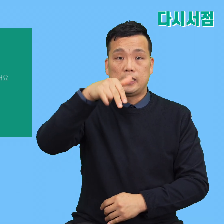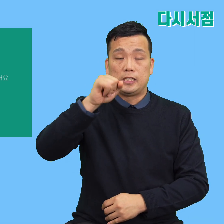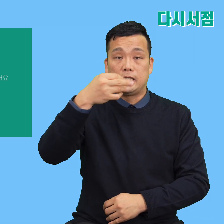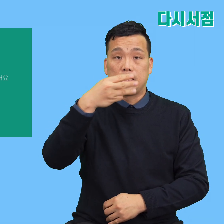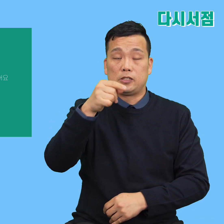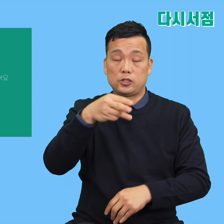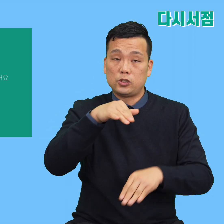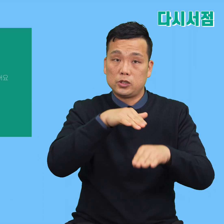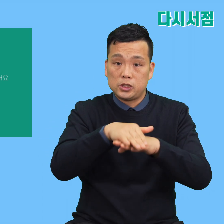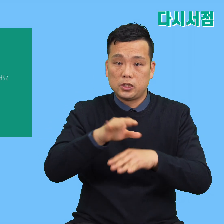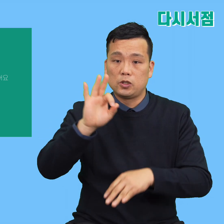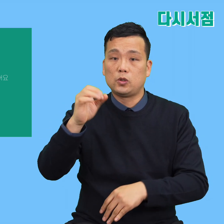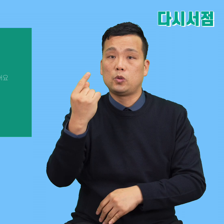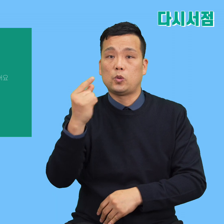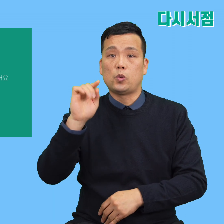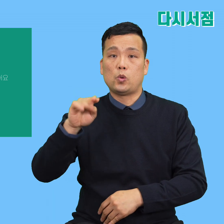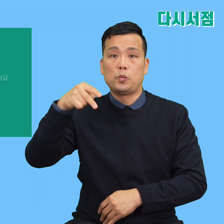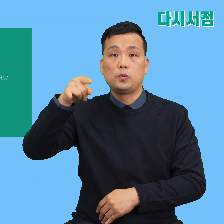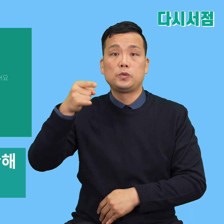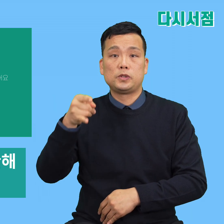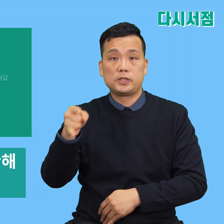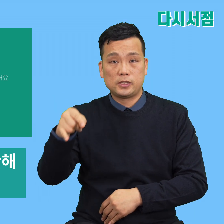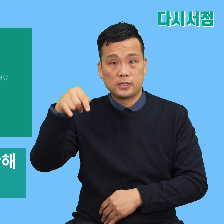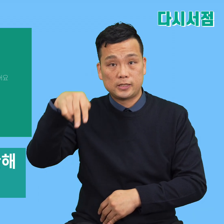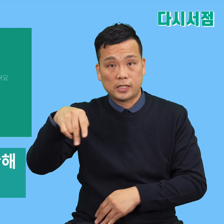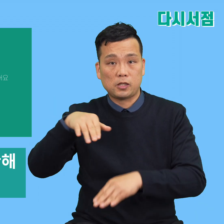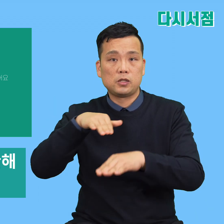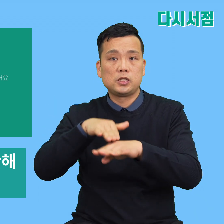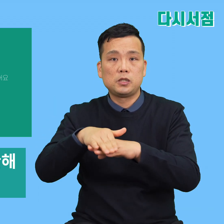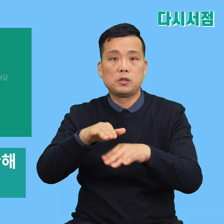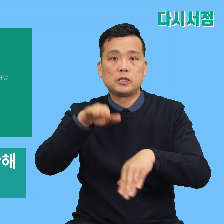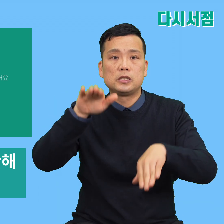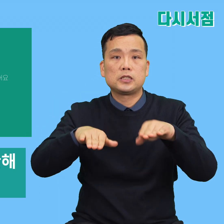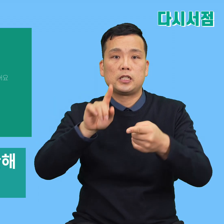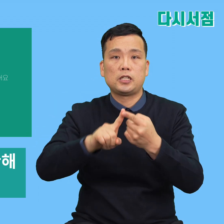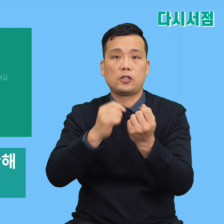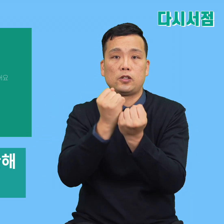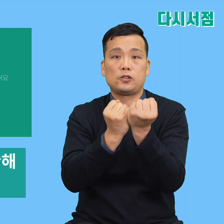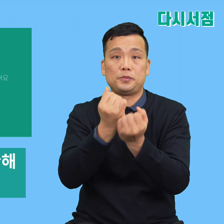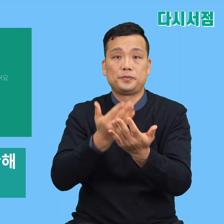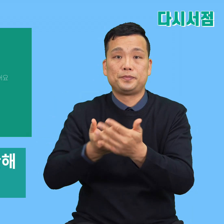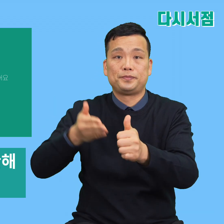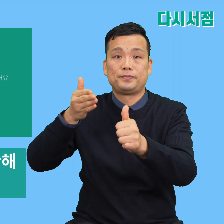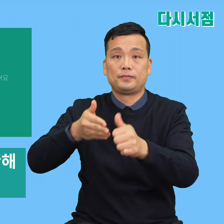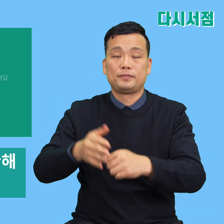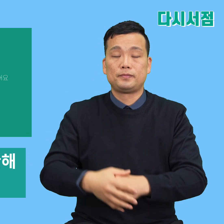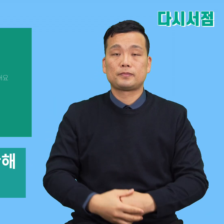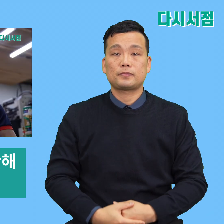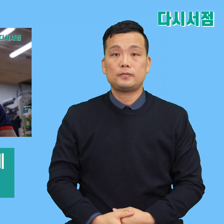있고 옵셋 방식이 있어요. 이 두 가지의 차이에 관해 설명 부탁드려요.